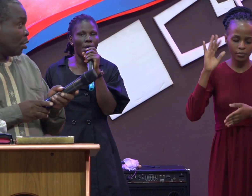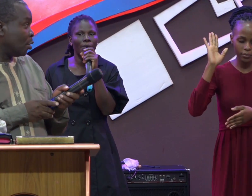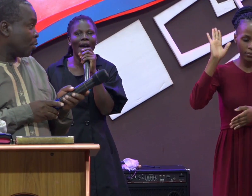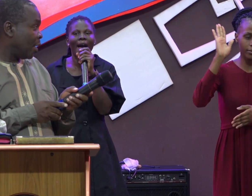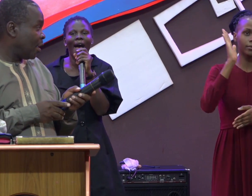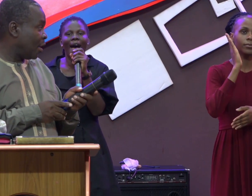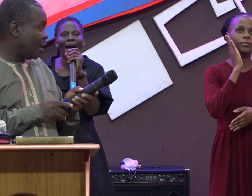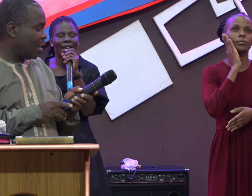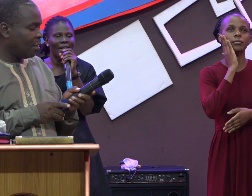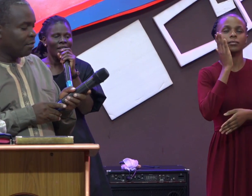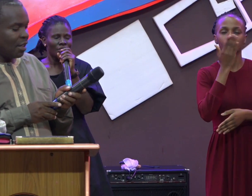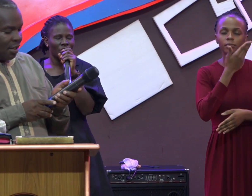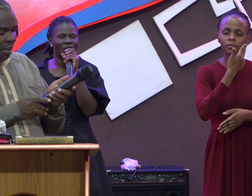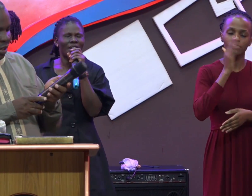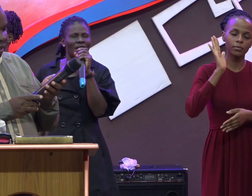ore